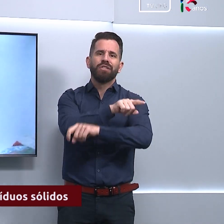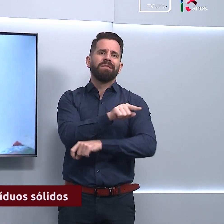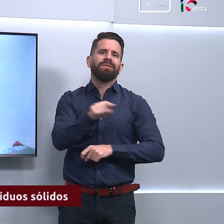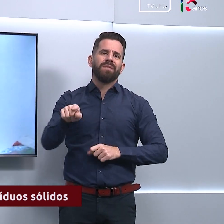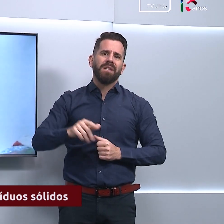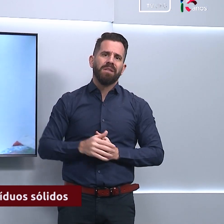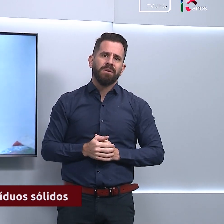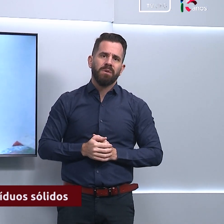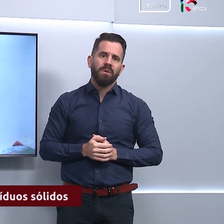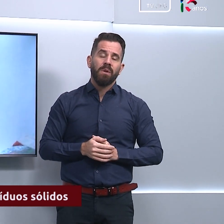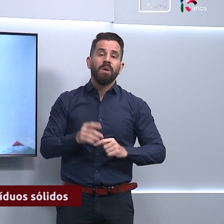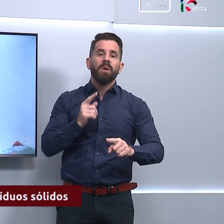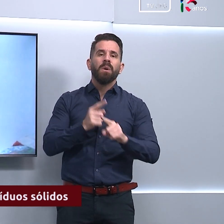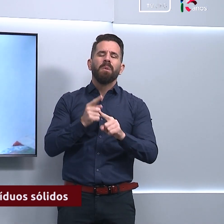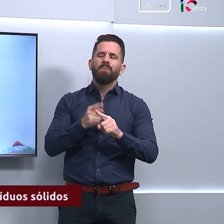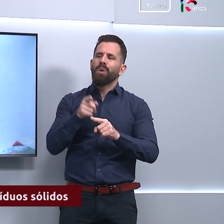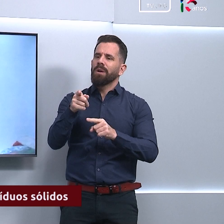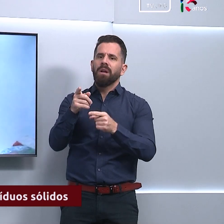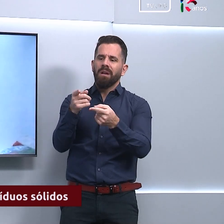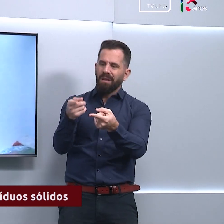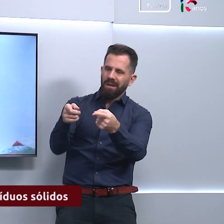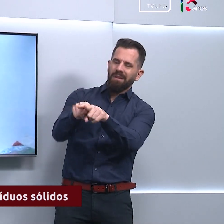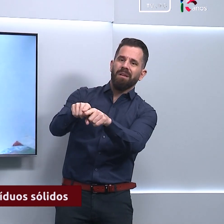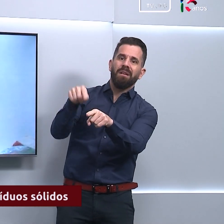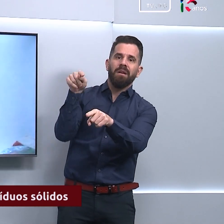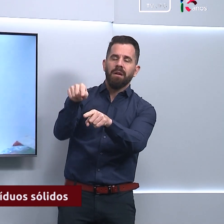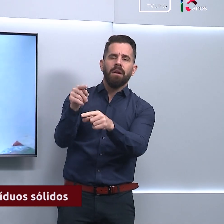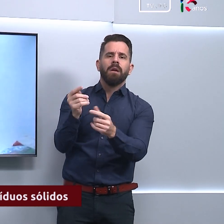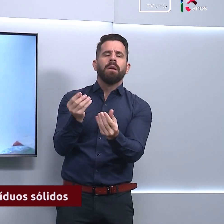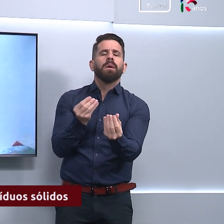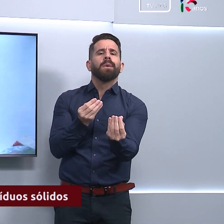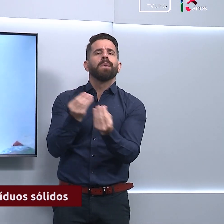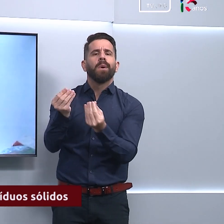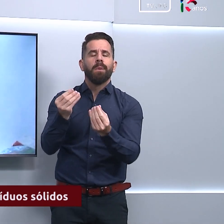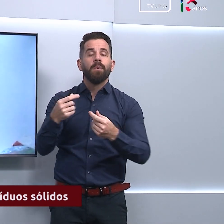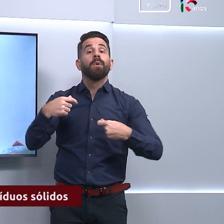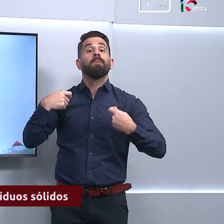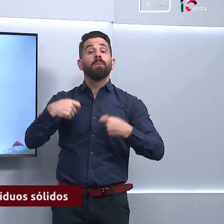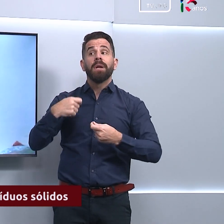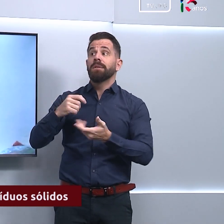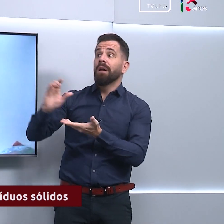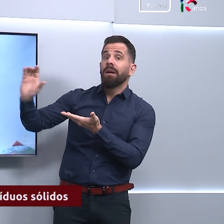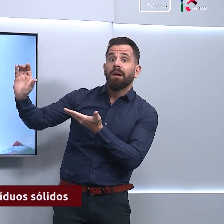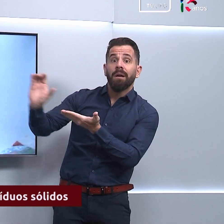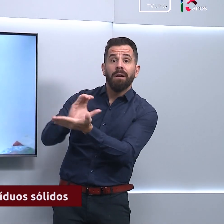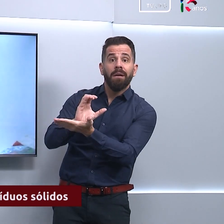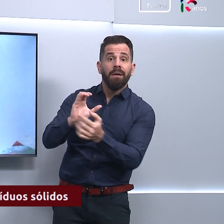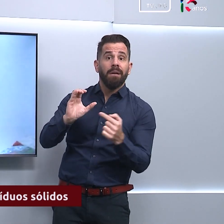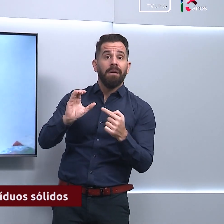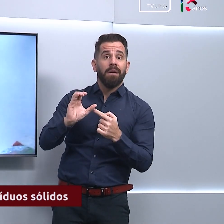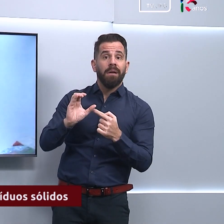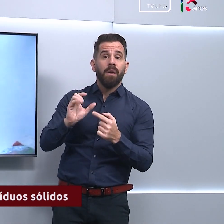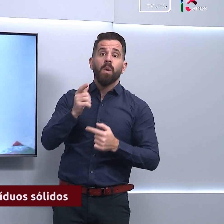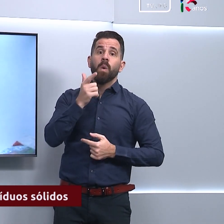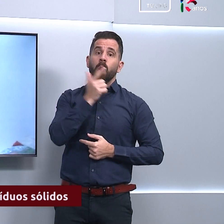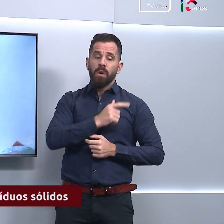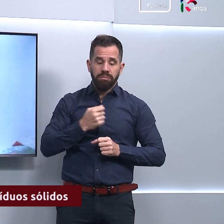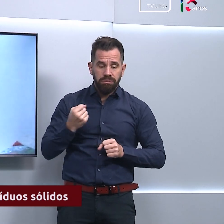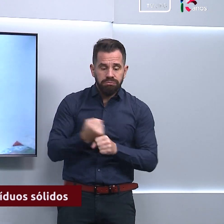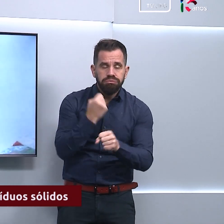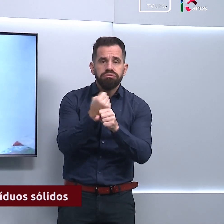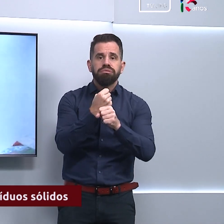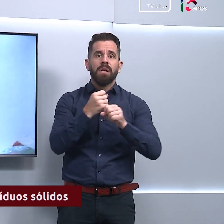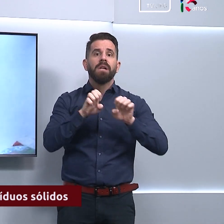na formação de um consórcio, eu preciso de financiamento para criar a estrutura.